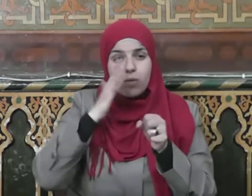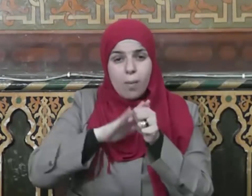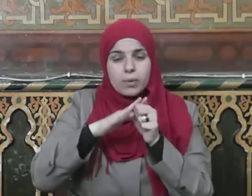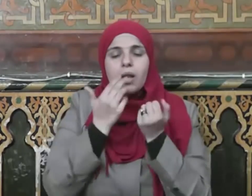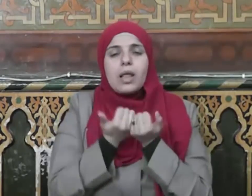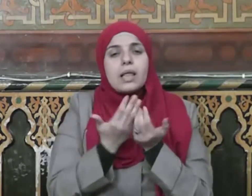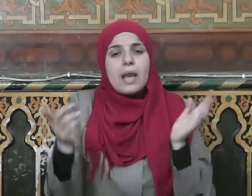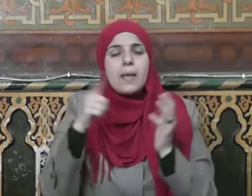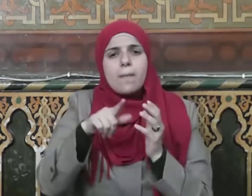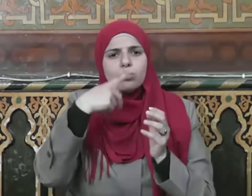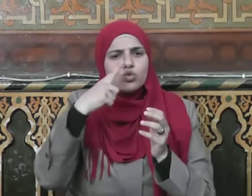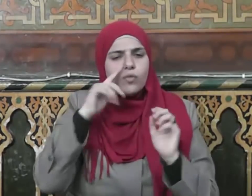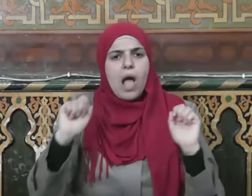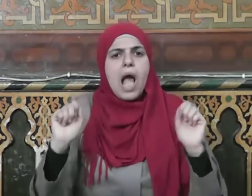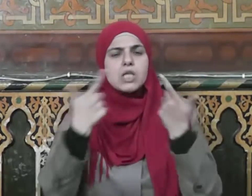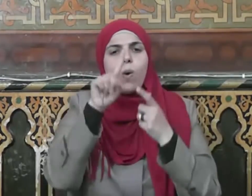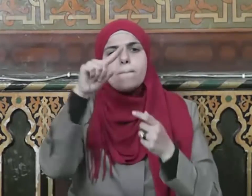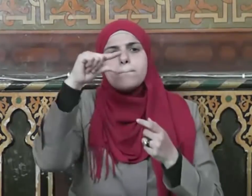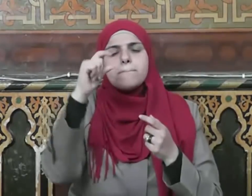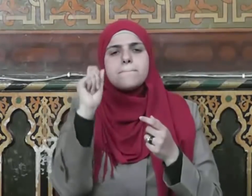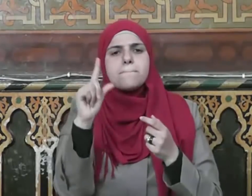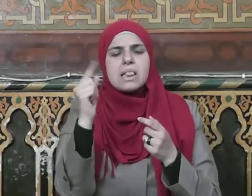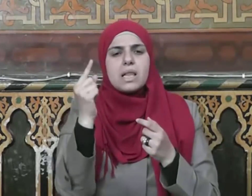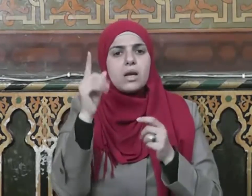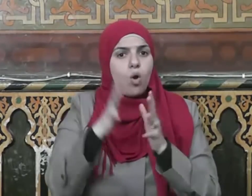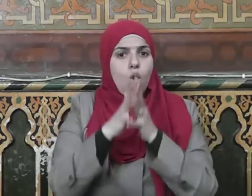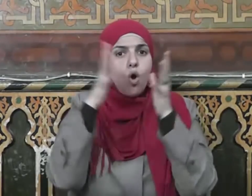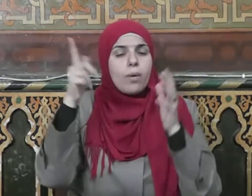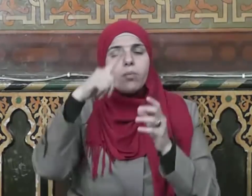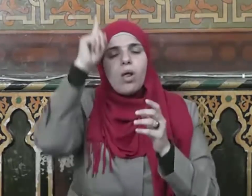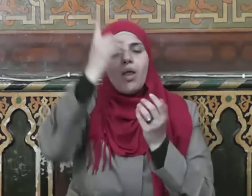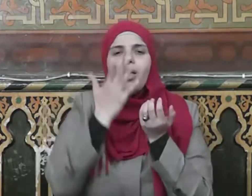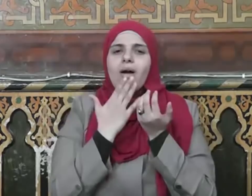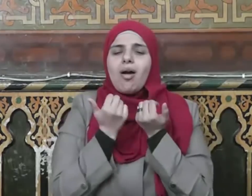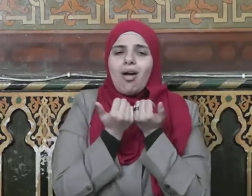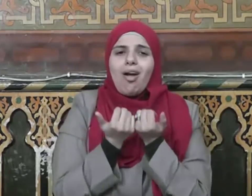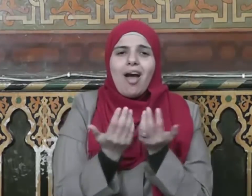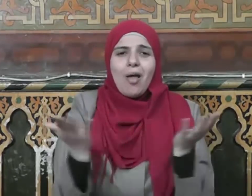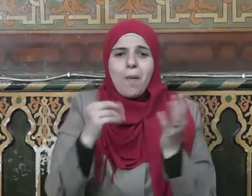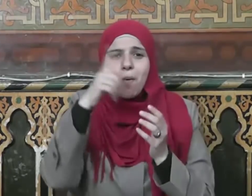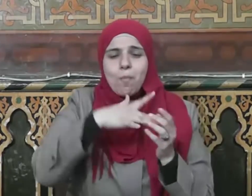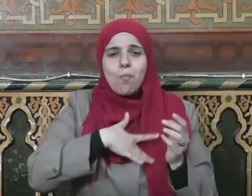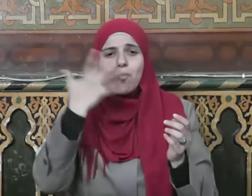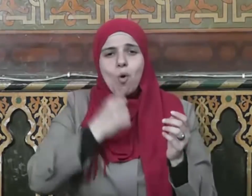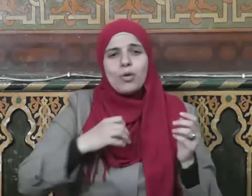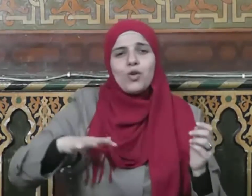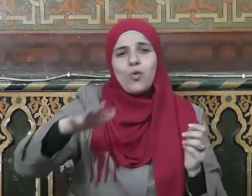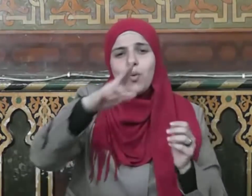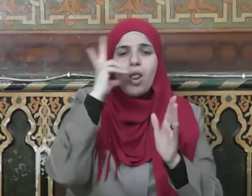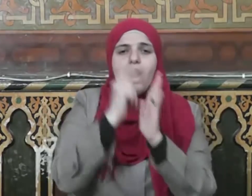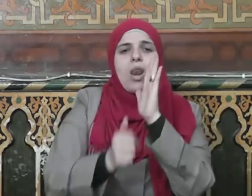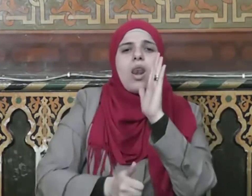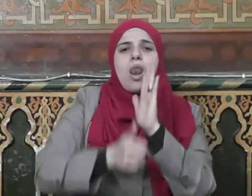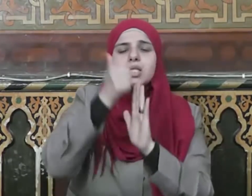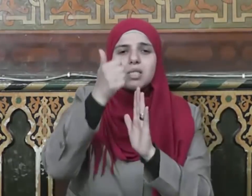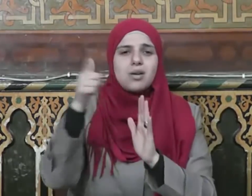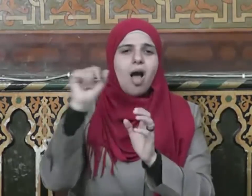كانت غزوة بدر الكبرى، حيث أكرم الله عز وجل المؤمنين بنصر من عنده على